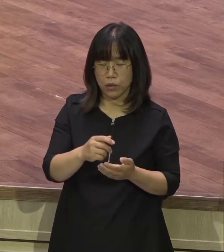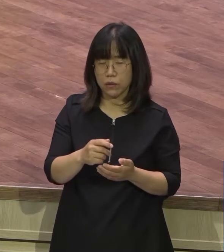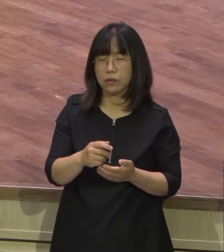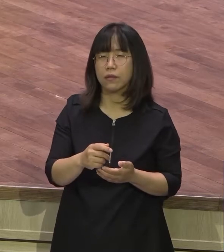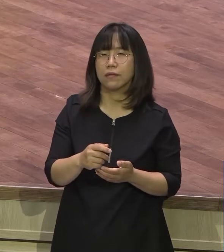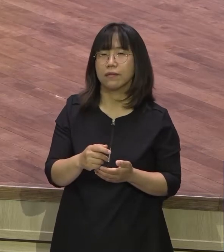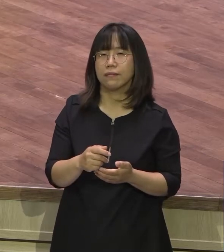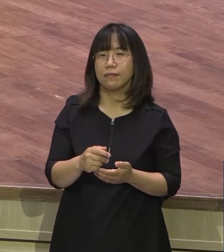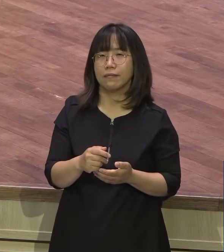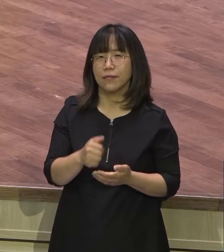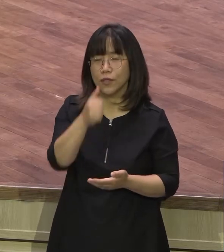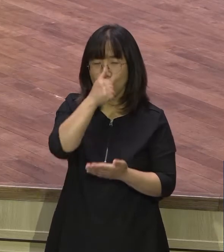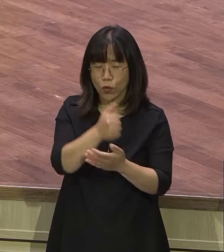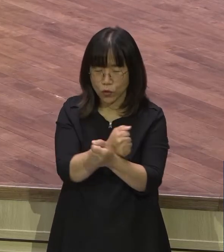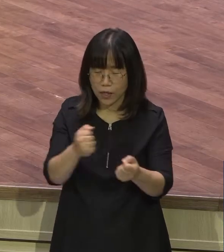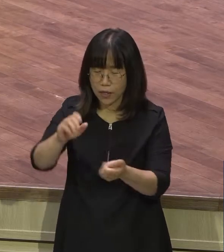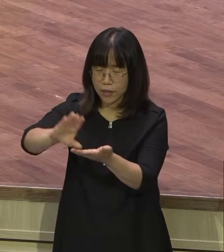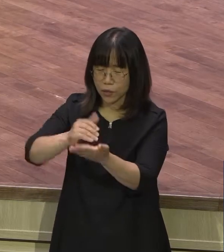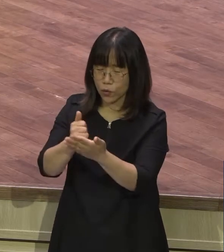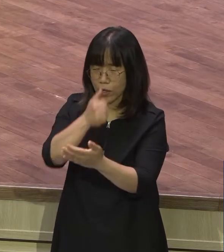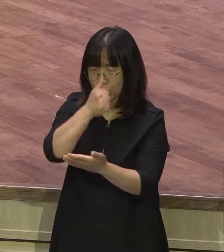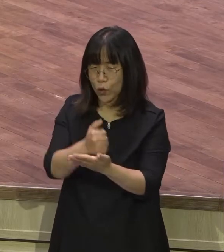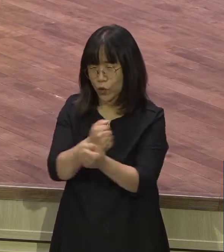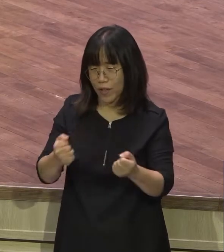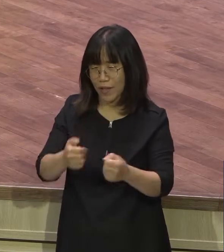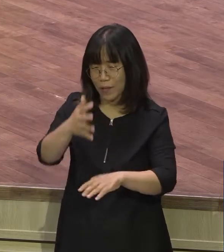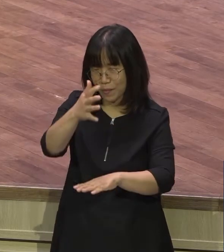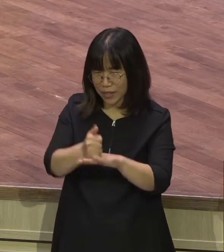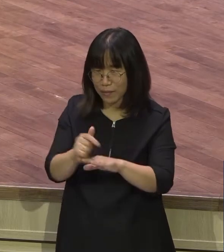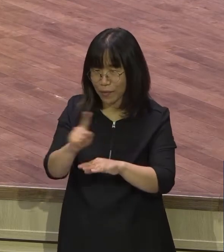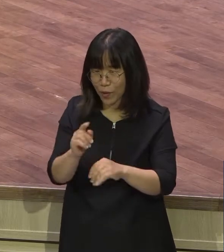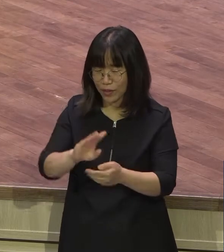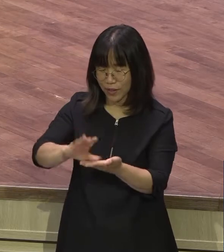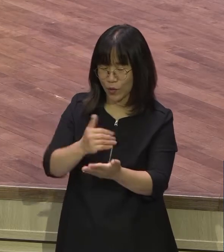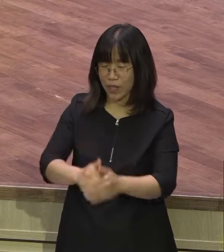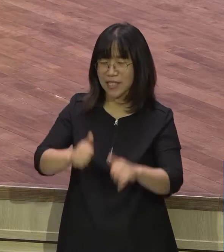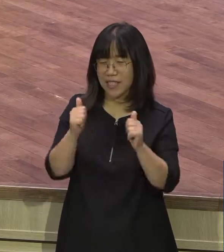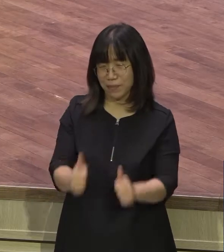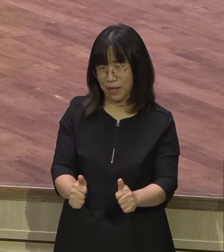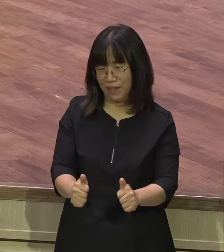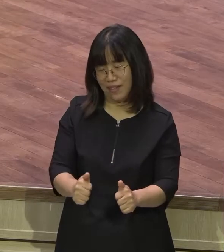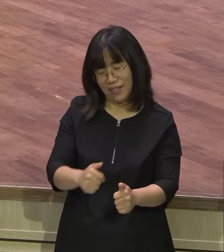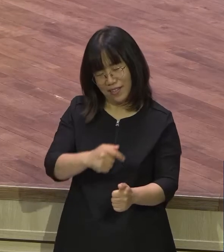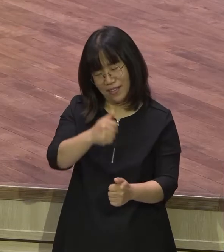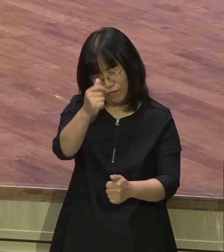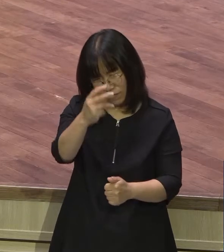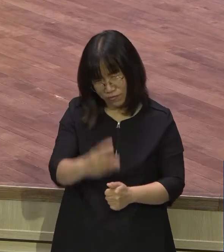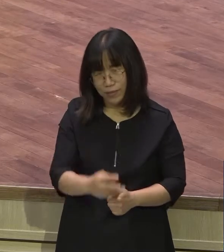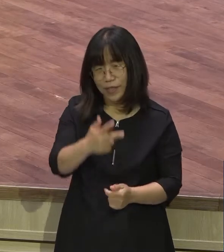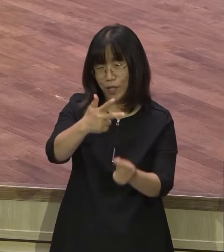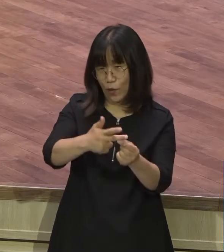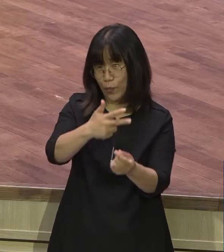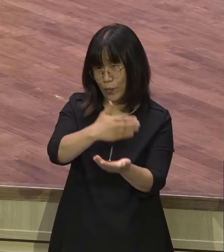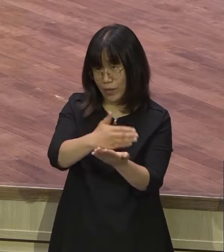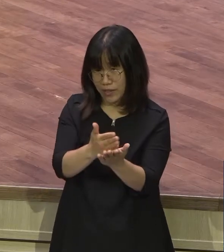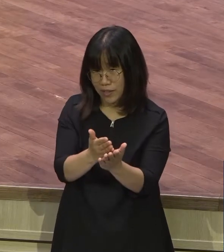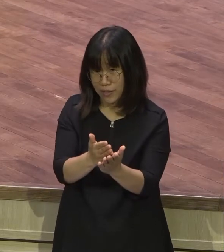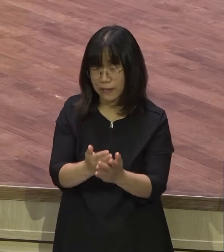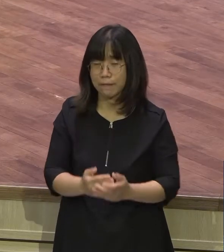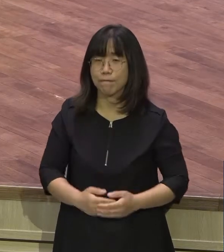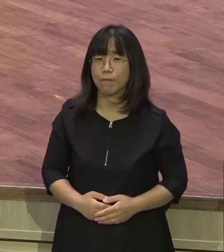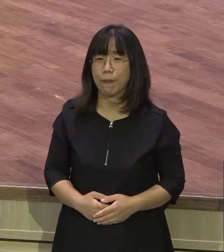속제일은 그리스도의 속제. 마지막 초막절은 그리스도의 심판. 이렇게 일곱 모든 절기들이